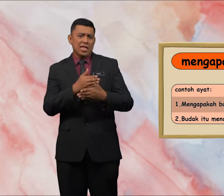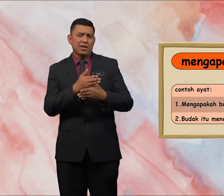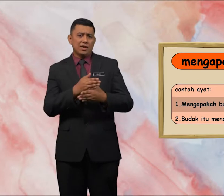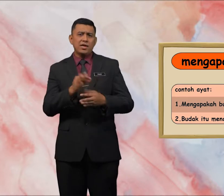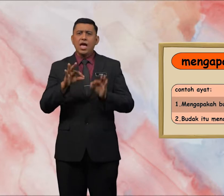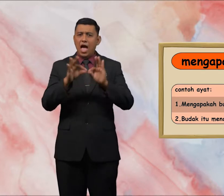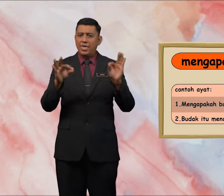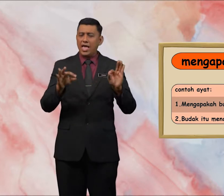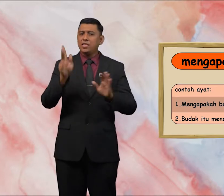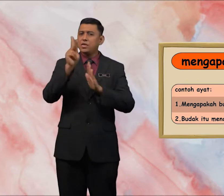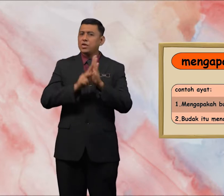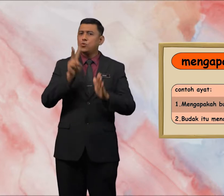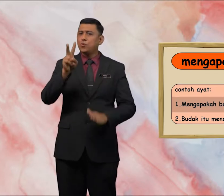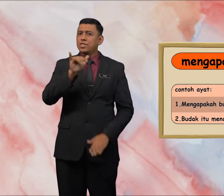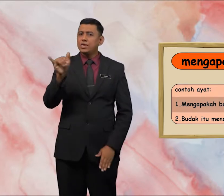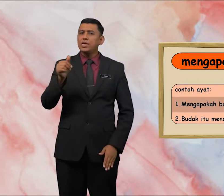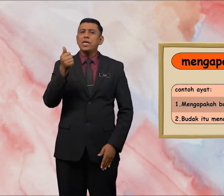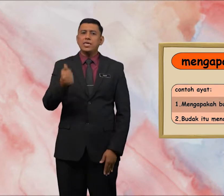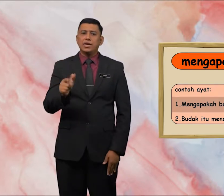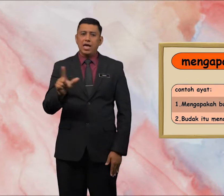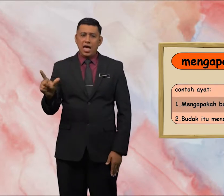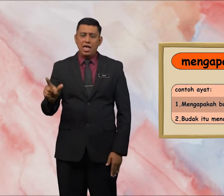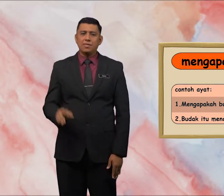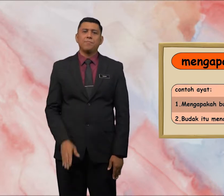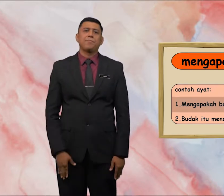Sementara ayat keduanya ialah